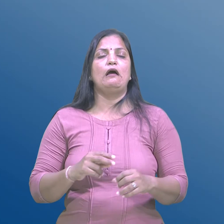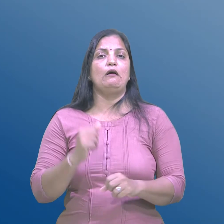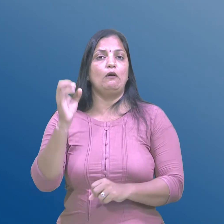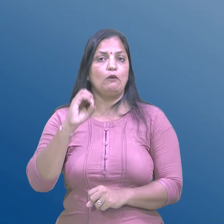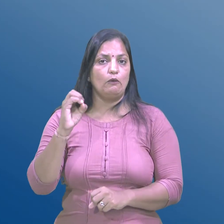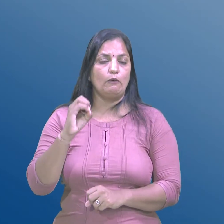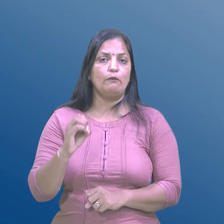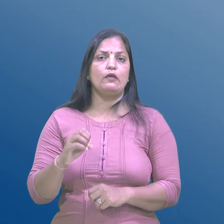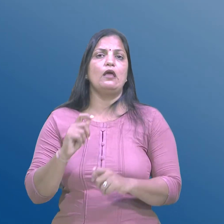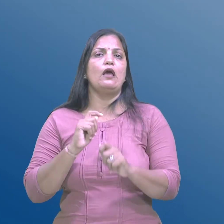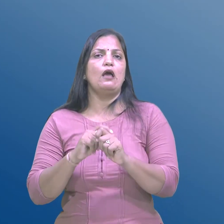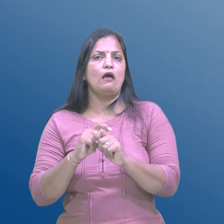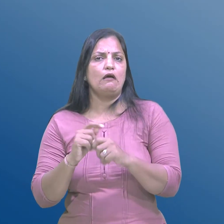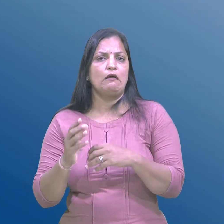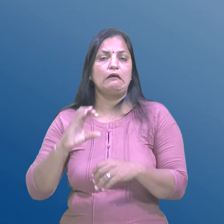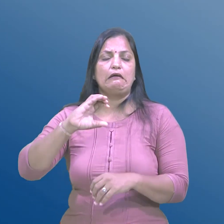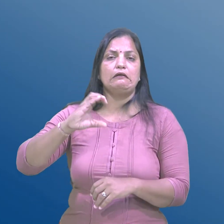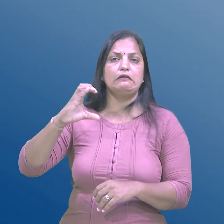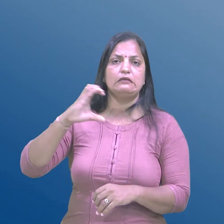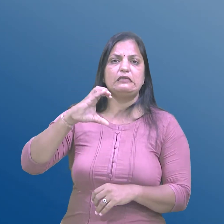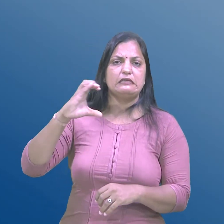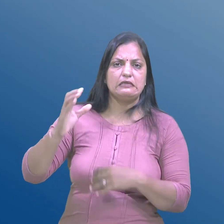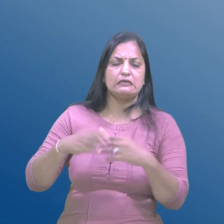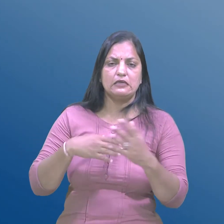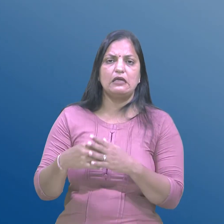આયોગ અથવા ન્યાયિક કે અર્ધન્યાયિક